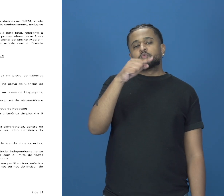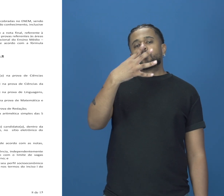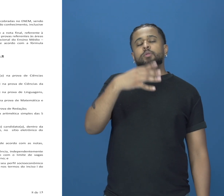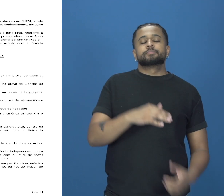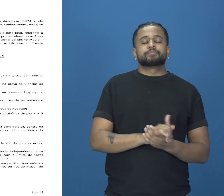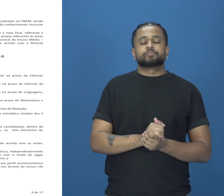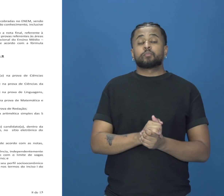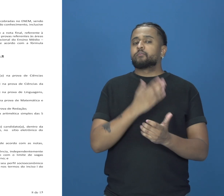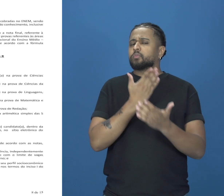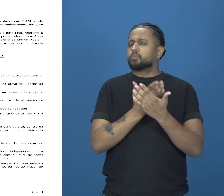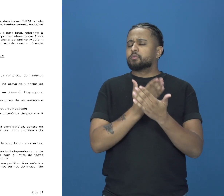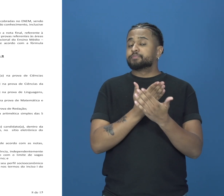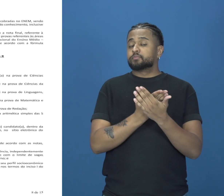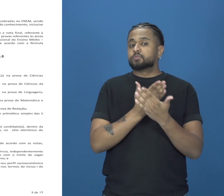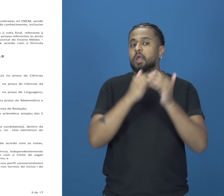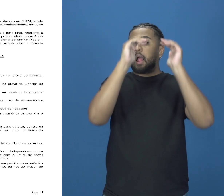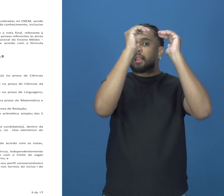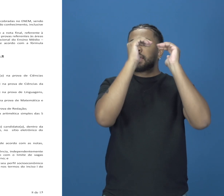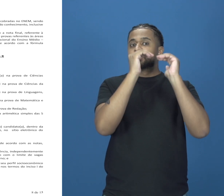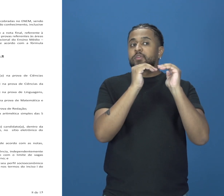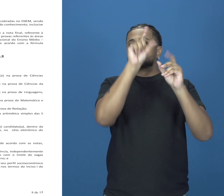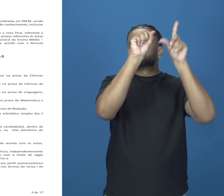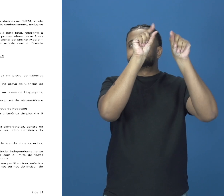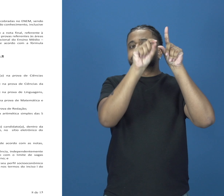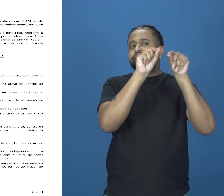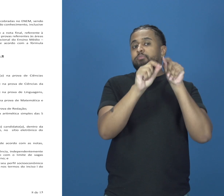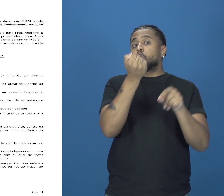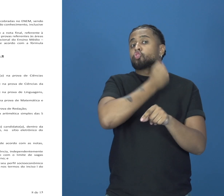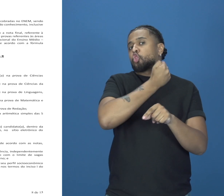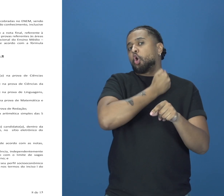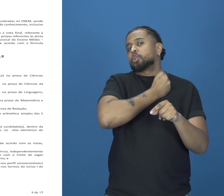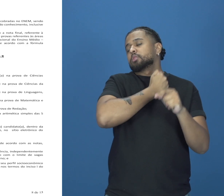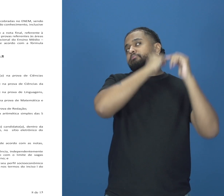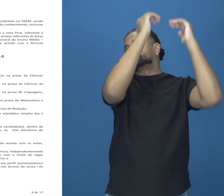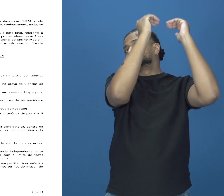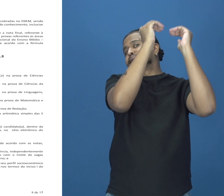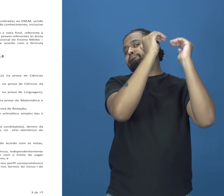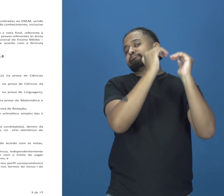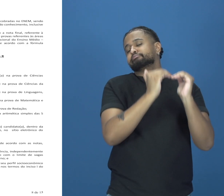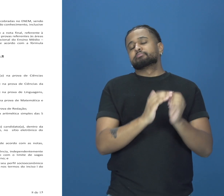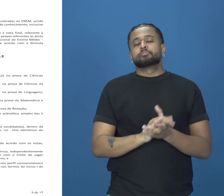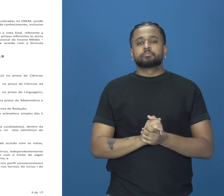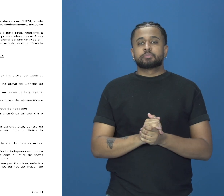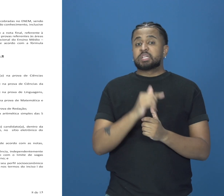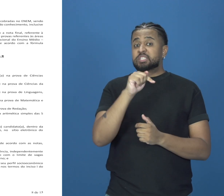7.4. Os estudantes serão classificados e selecionados de acordo com as notas, conforme o seguinte.